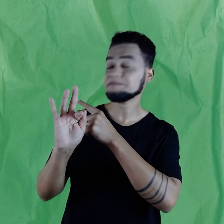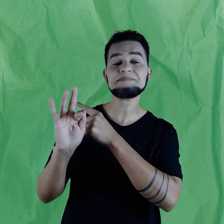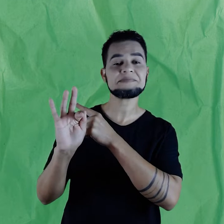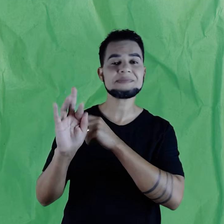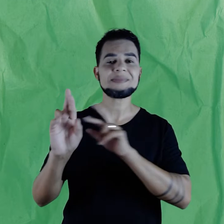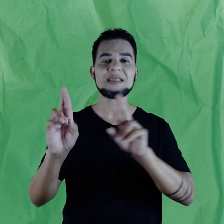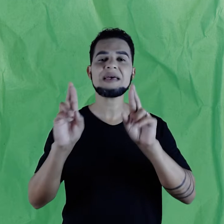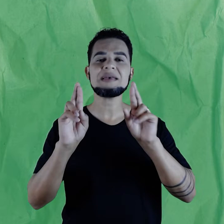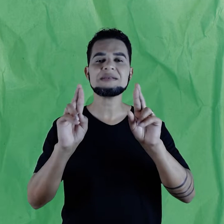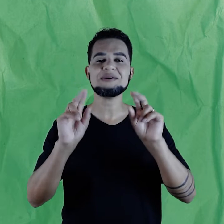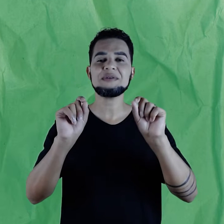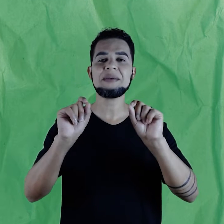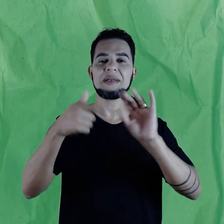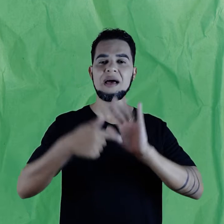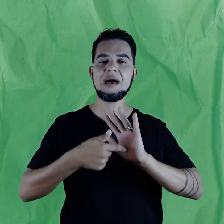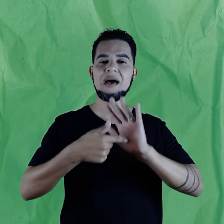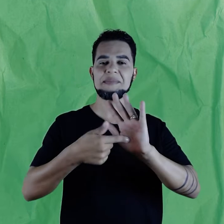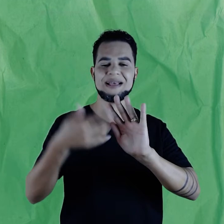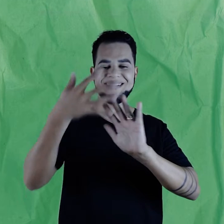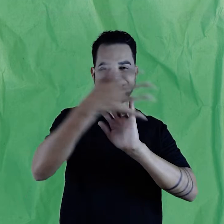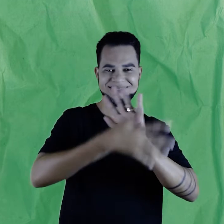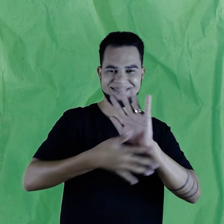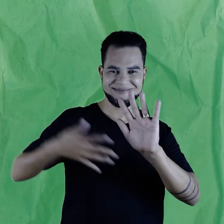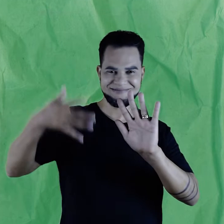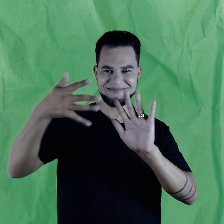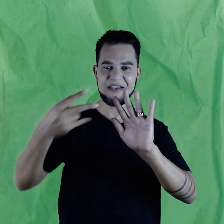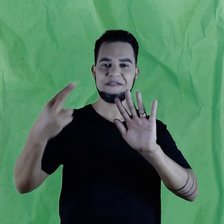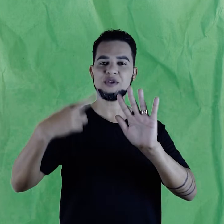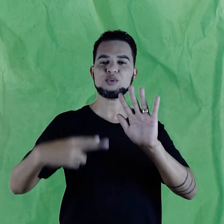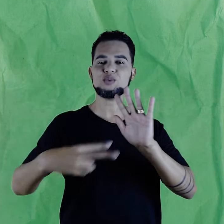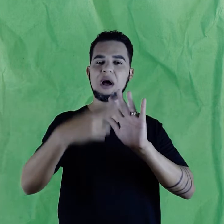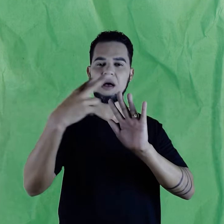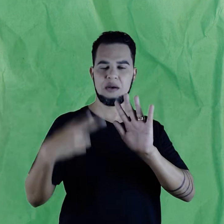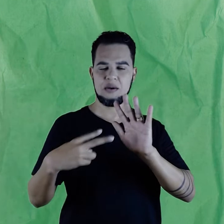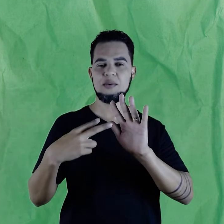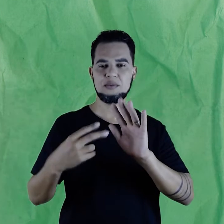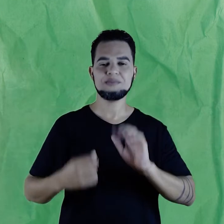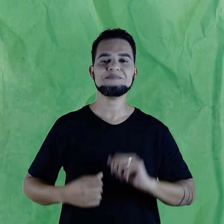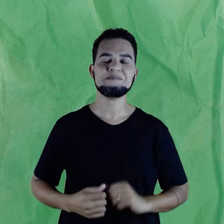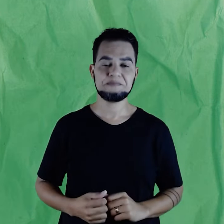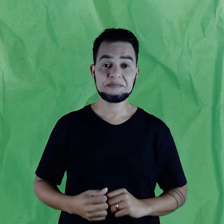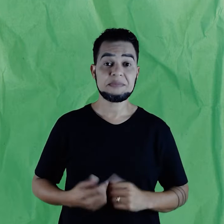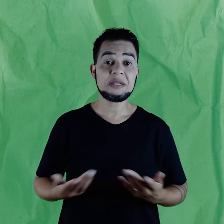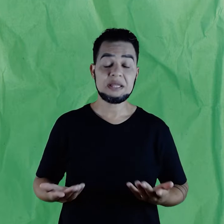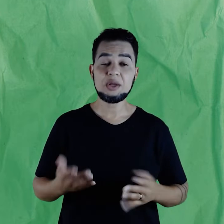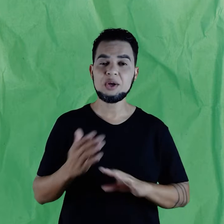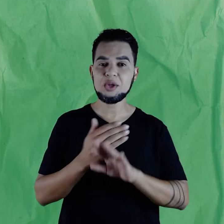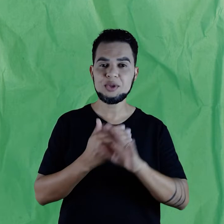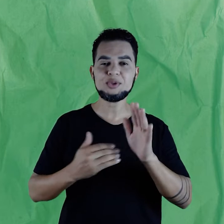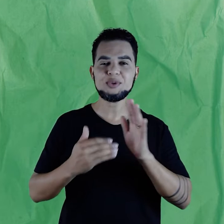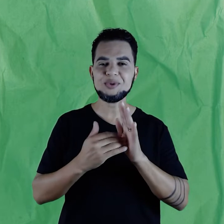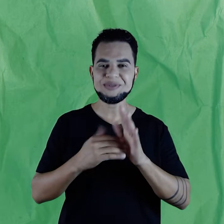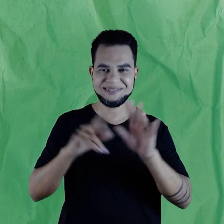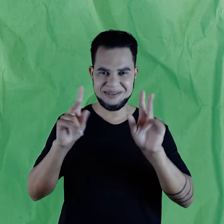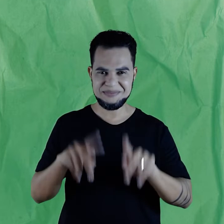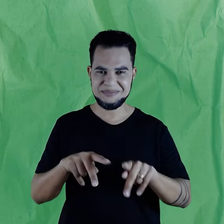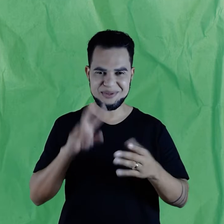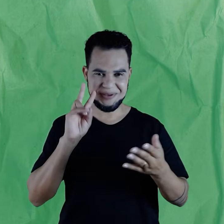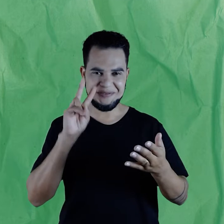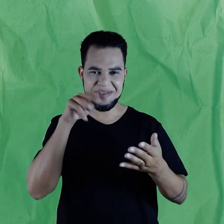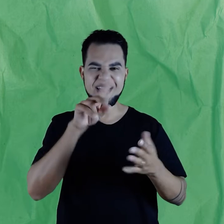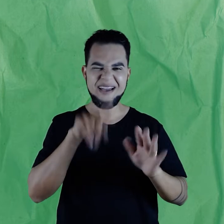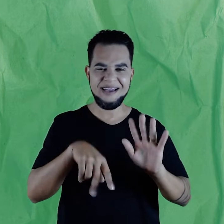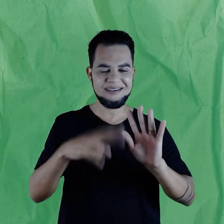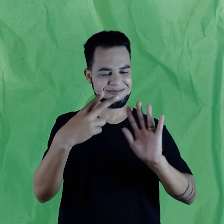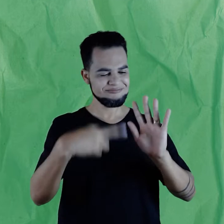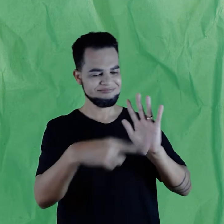responsável pela apresentação, ou seja, a parte visual para o usuário. Então, tudo aquilo que o usuário está vendo é